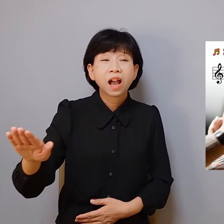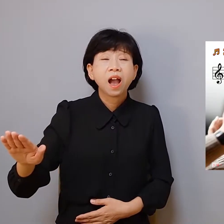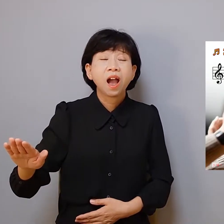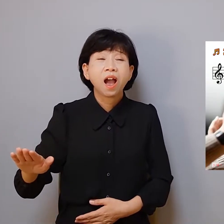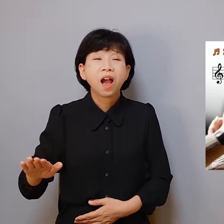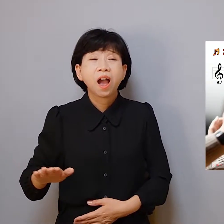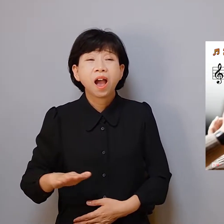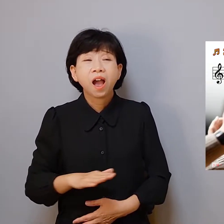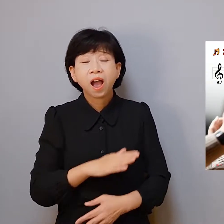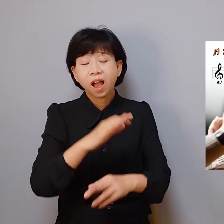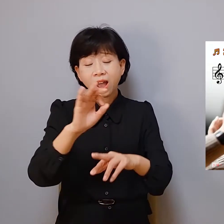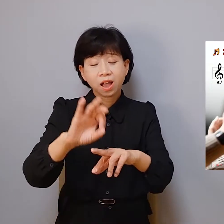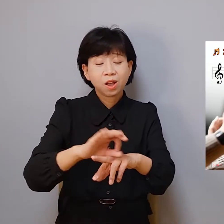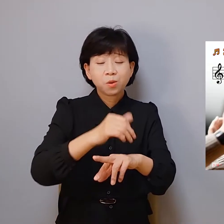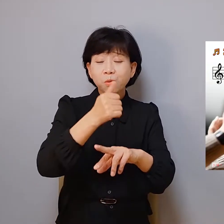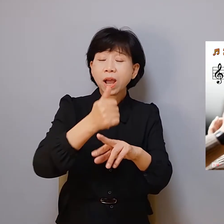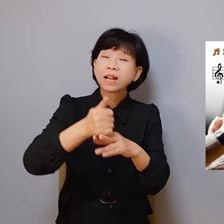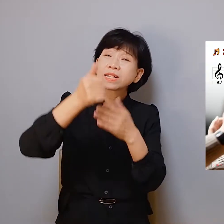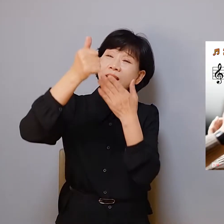우리가